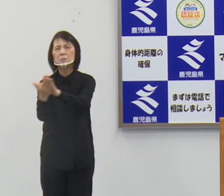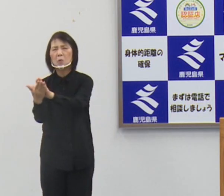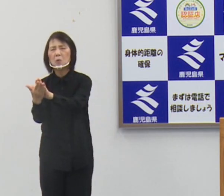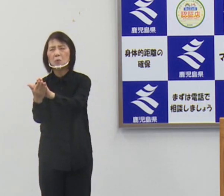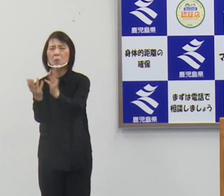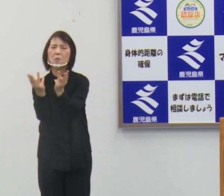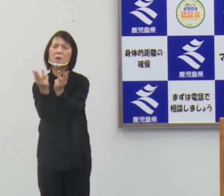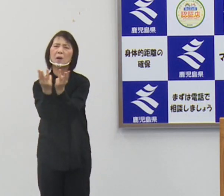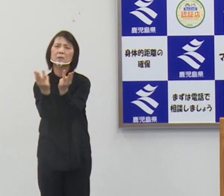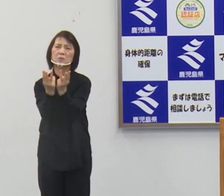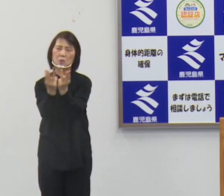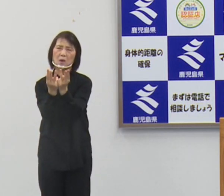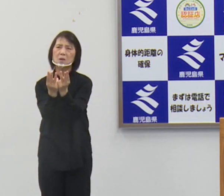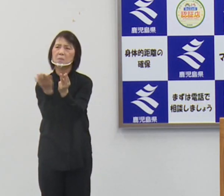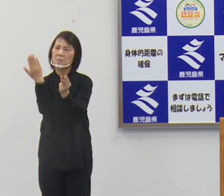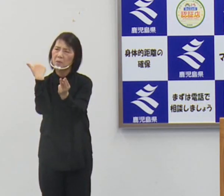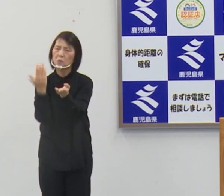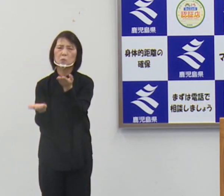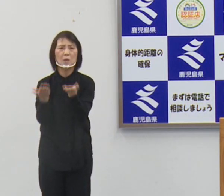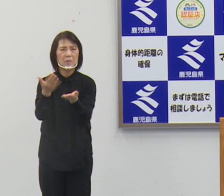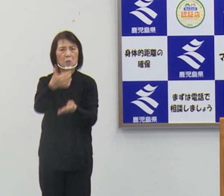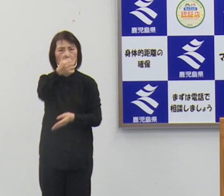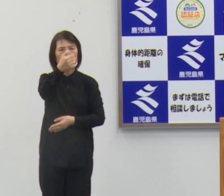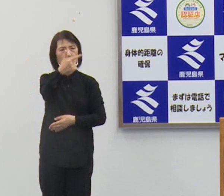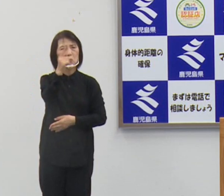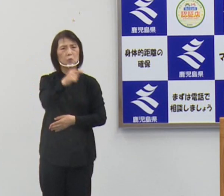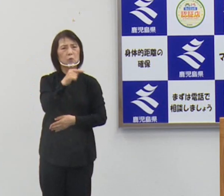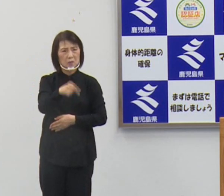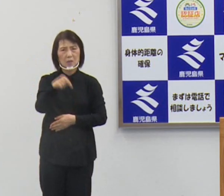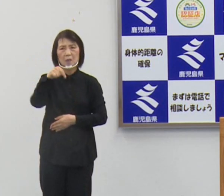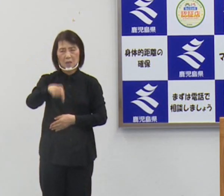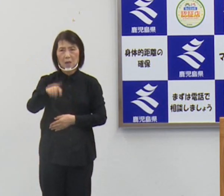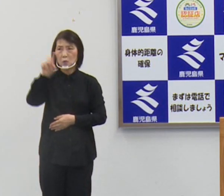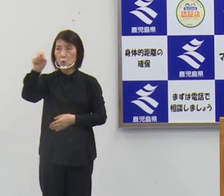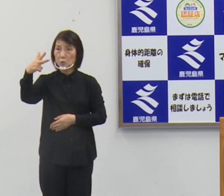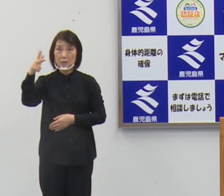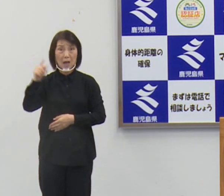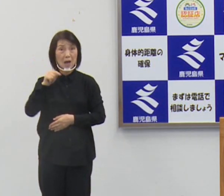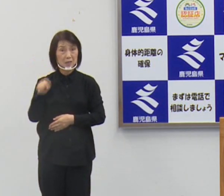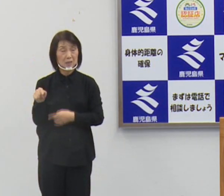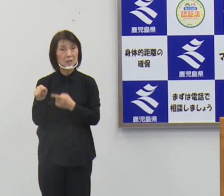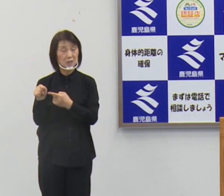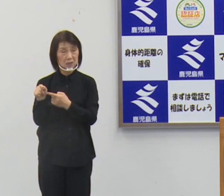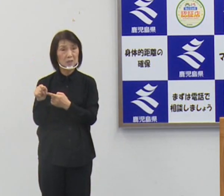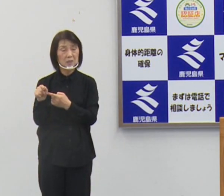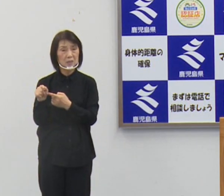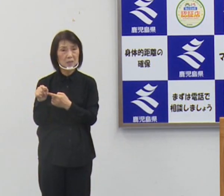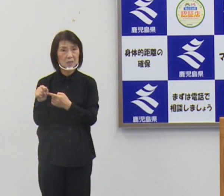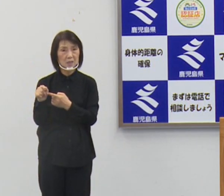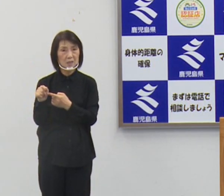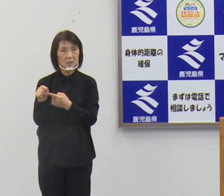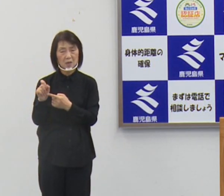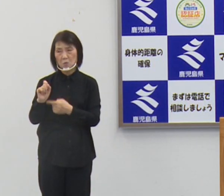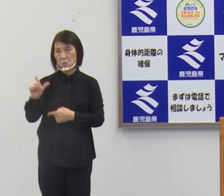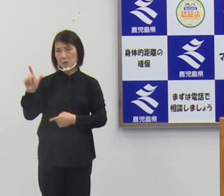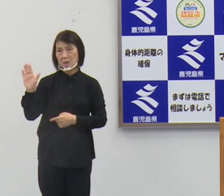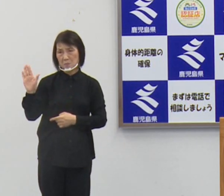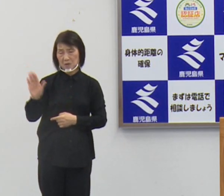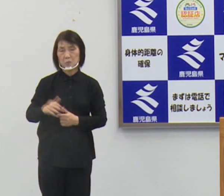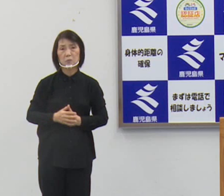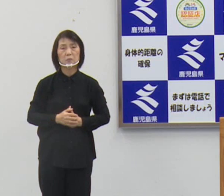死亡者数もこれまでの全体56名のうち17名ということで増えてきております